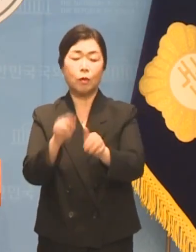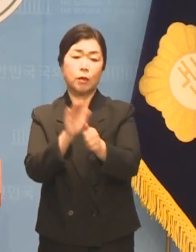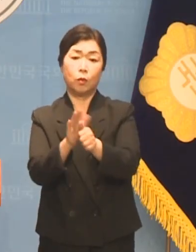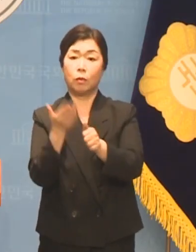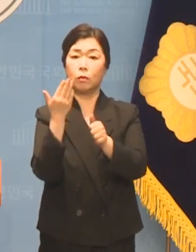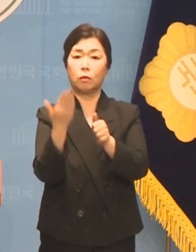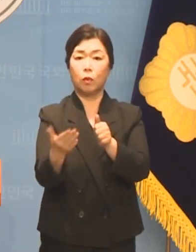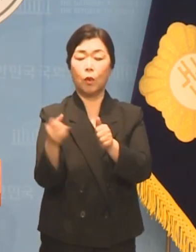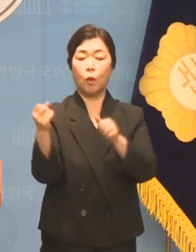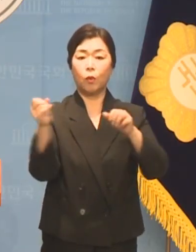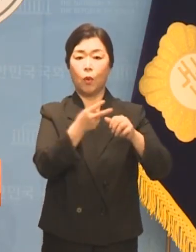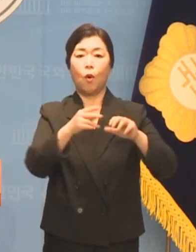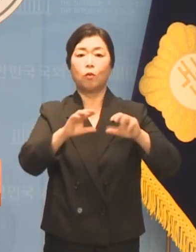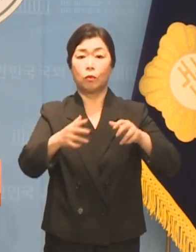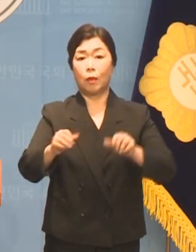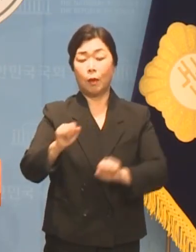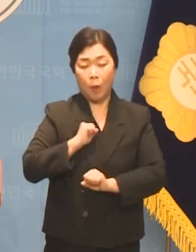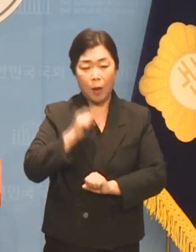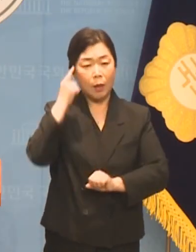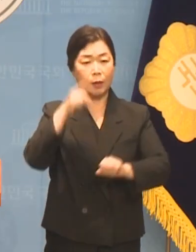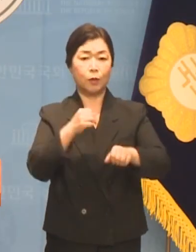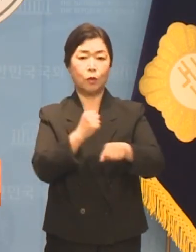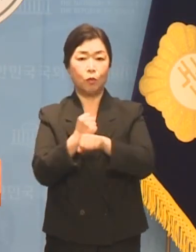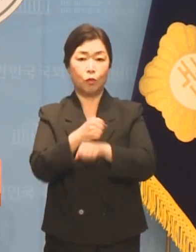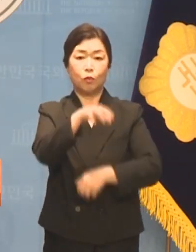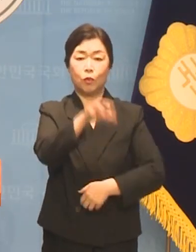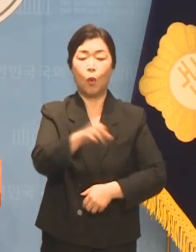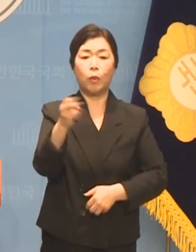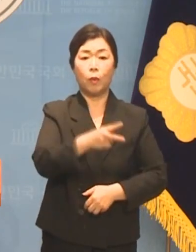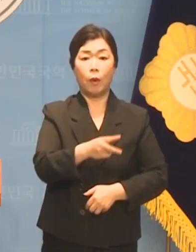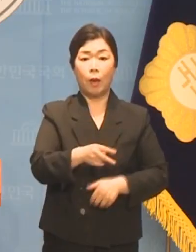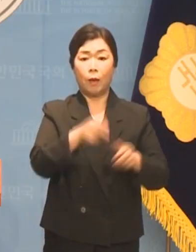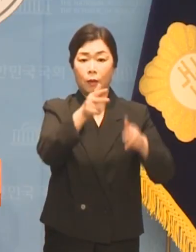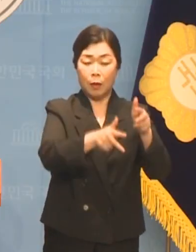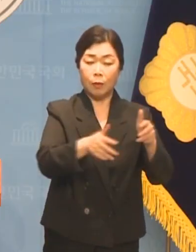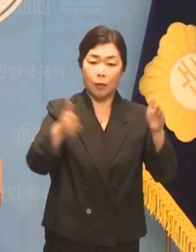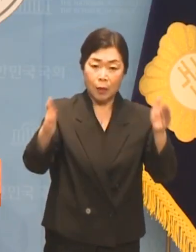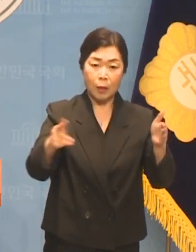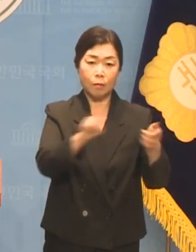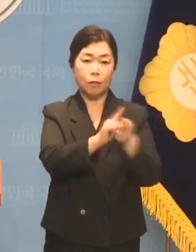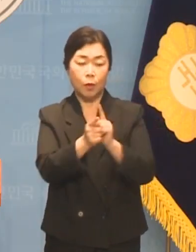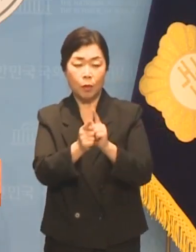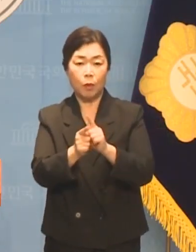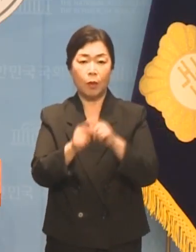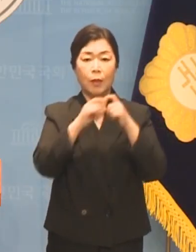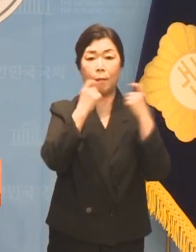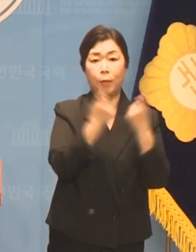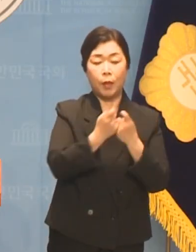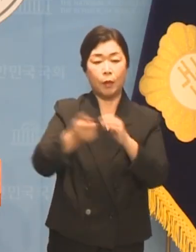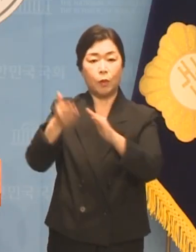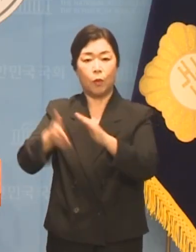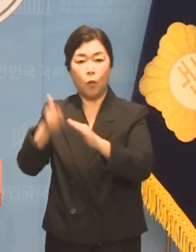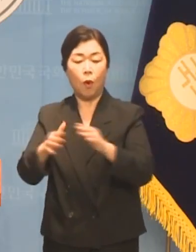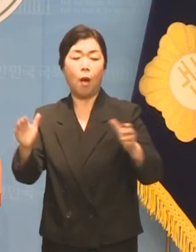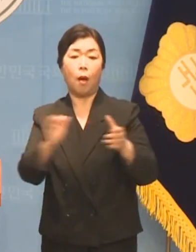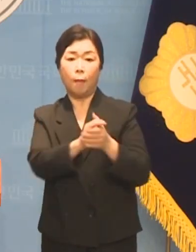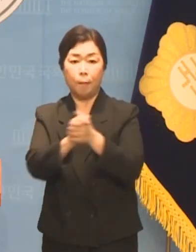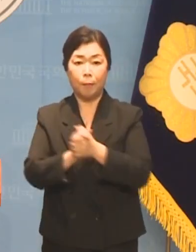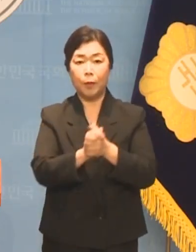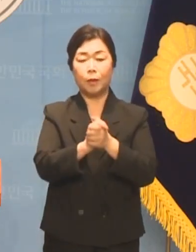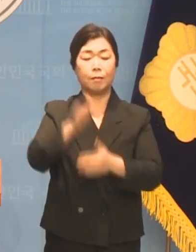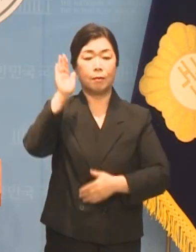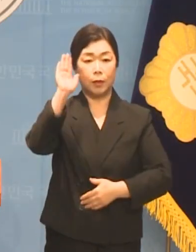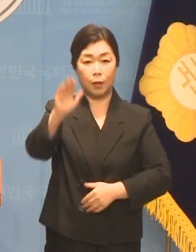지원하고 국방과학연구소와 방산기업 간의 체계적인 민관 협업을 통해 미래